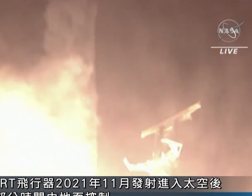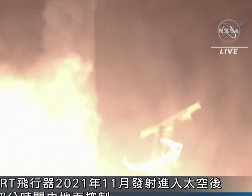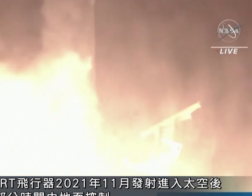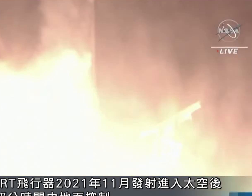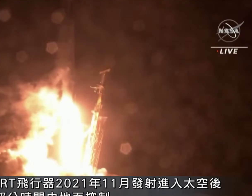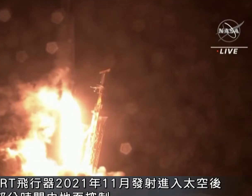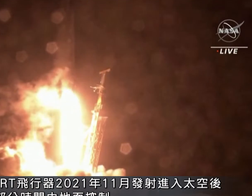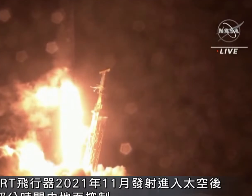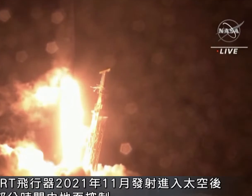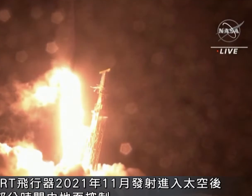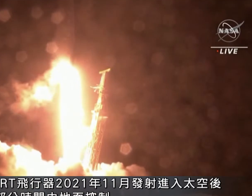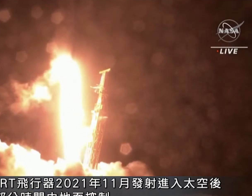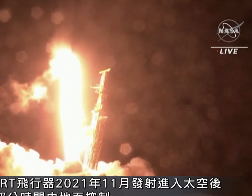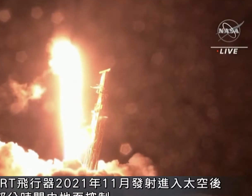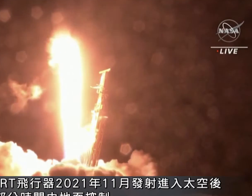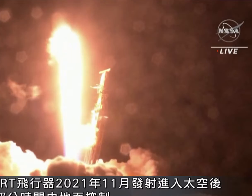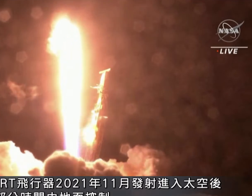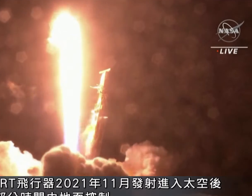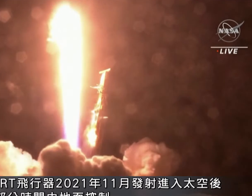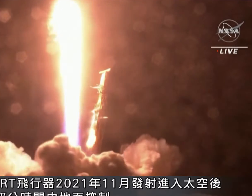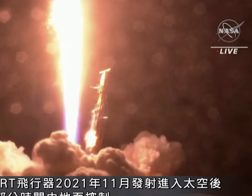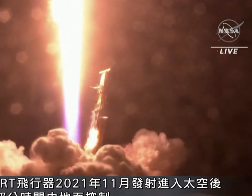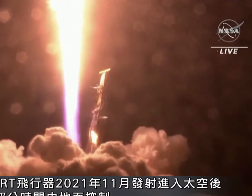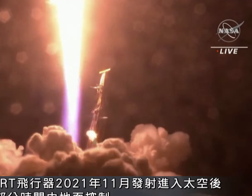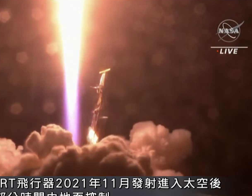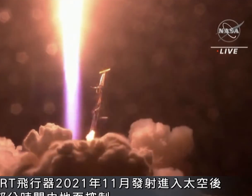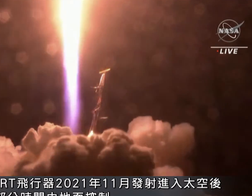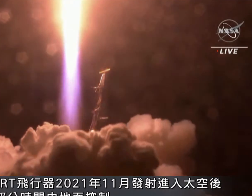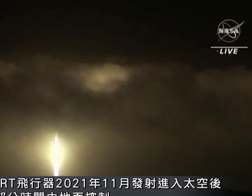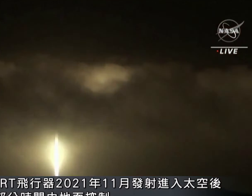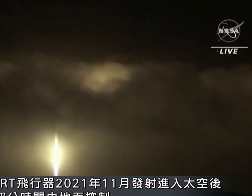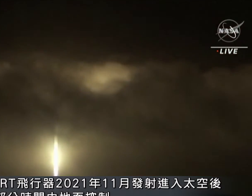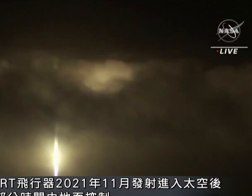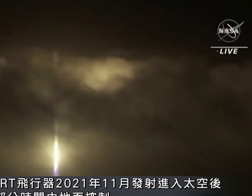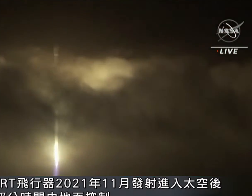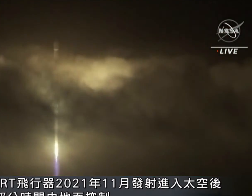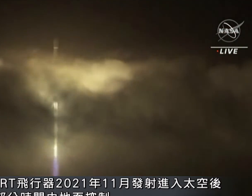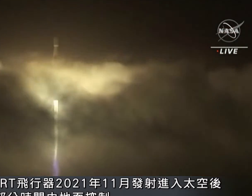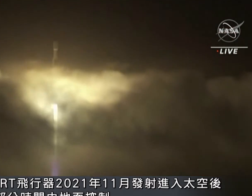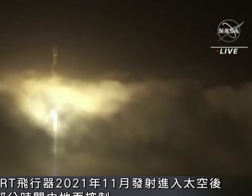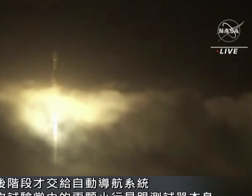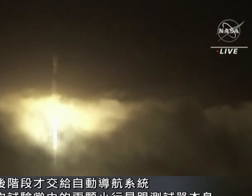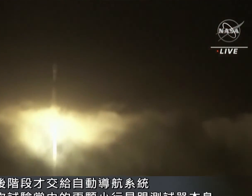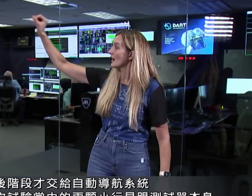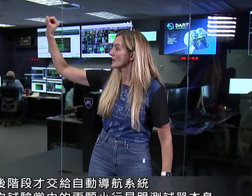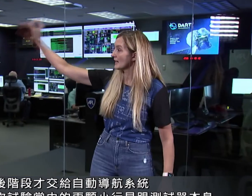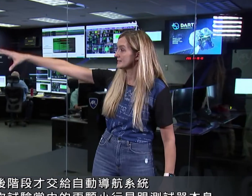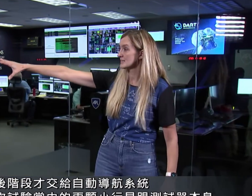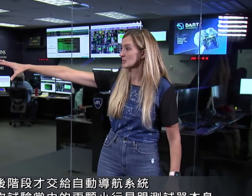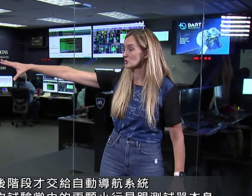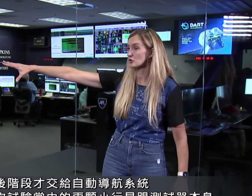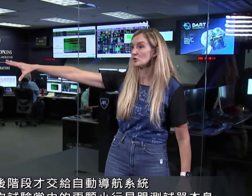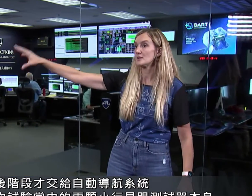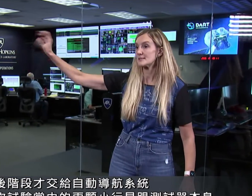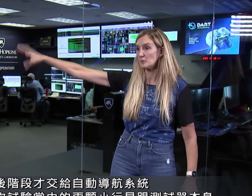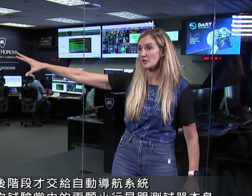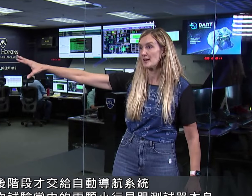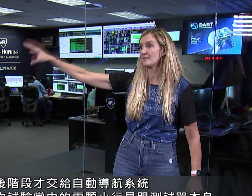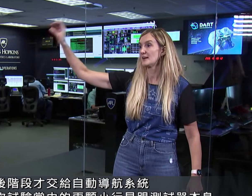器2021年11月发射进入太空后，大部分时间由地面控制，最后阶段才交给自动导航系统。这次